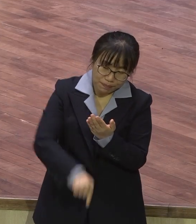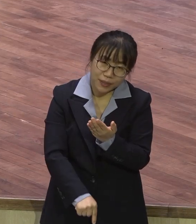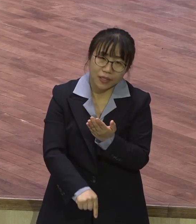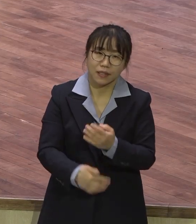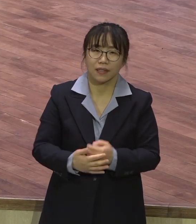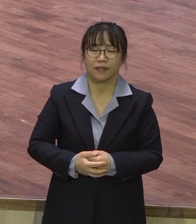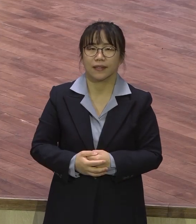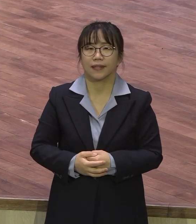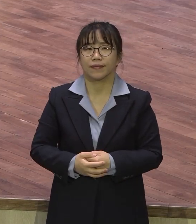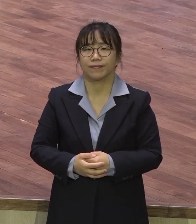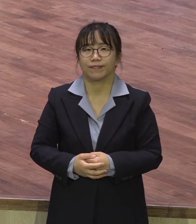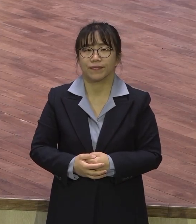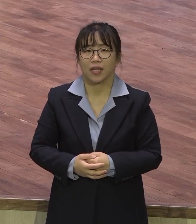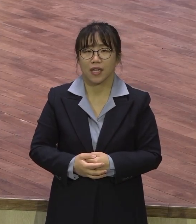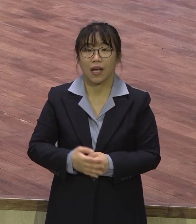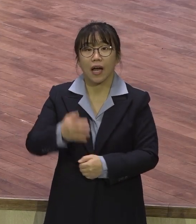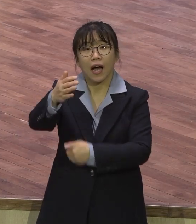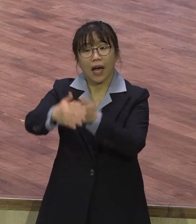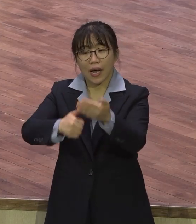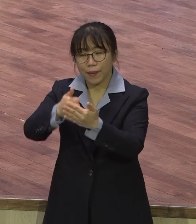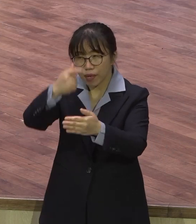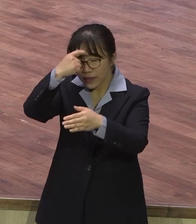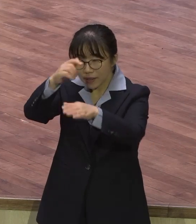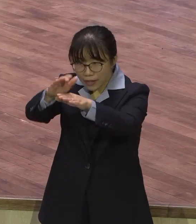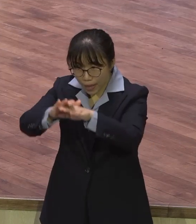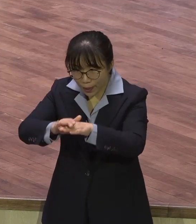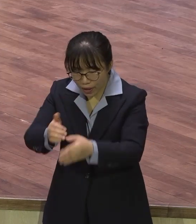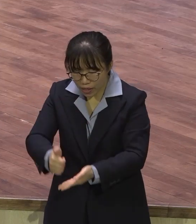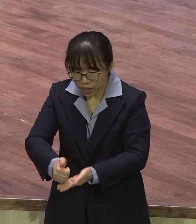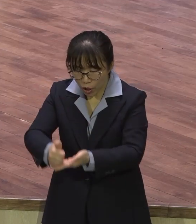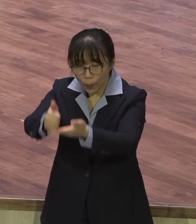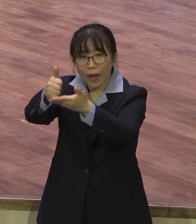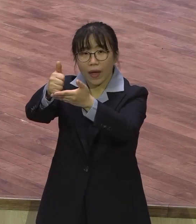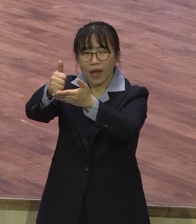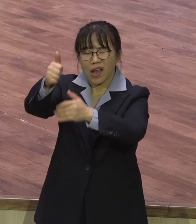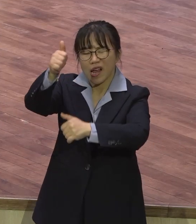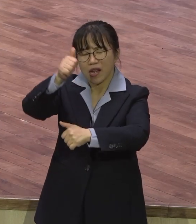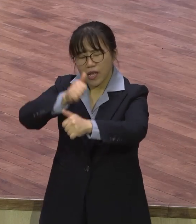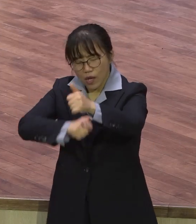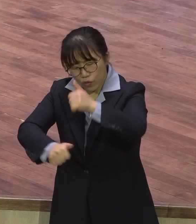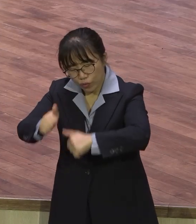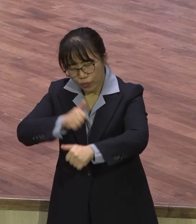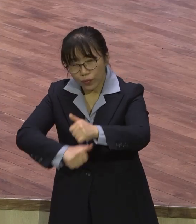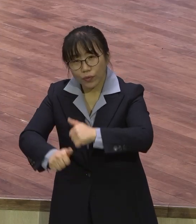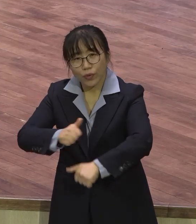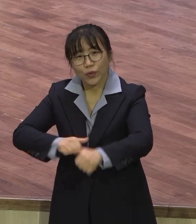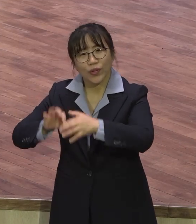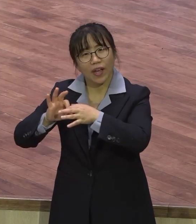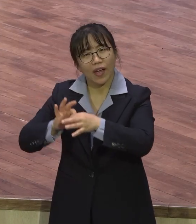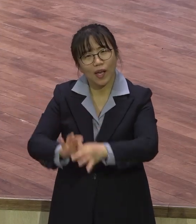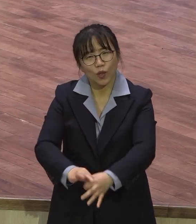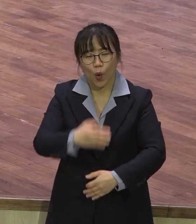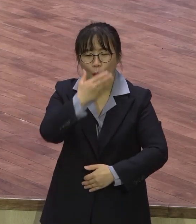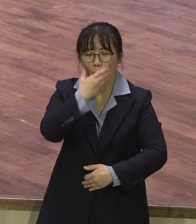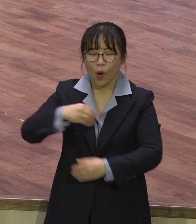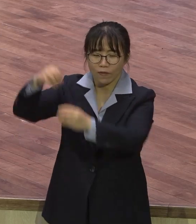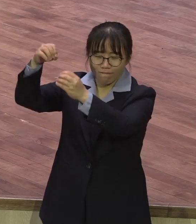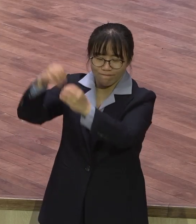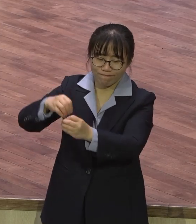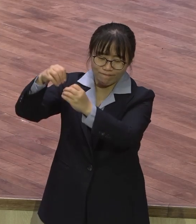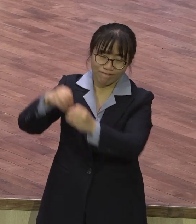하나님을 온전히 예배하고 경배하는 삶을 살 때 자자소선 그 축복이 그렇게 전달이 된다는 것입니다